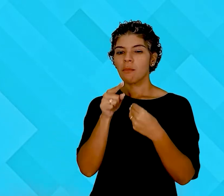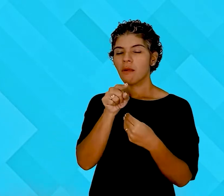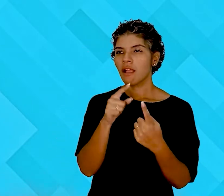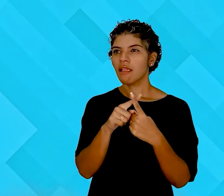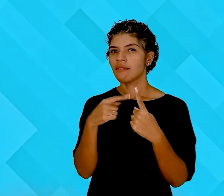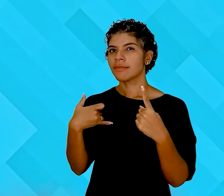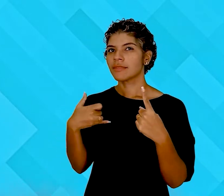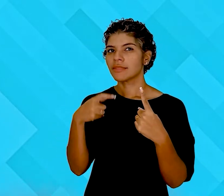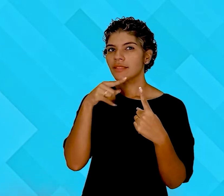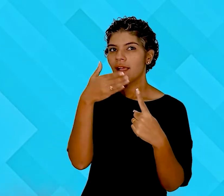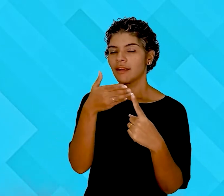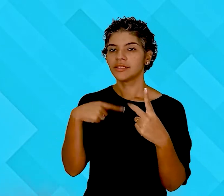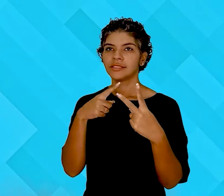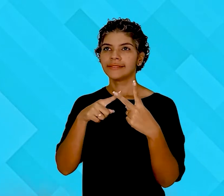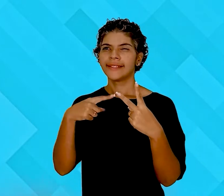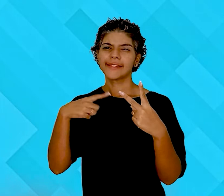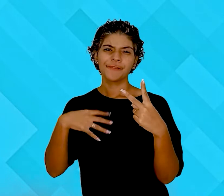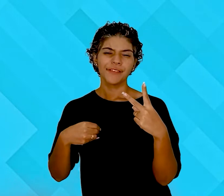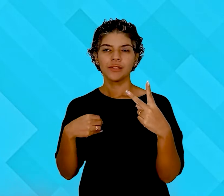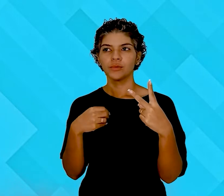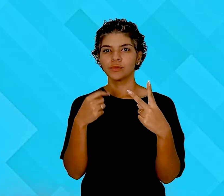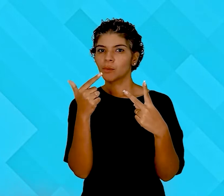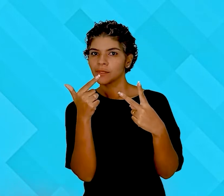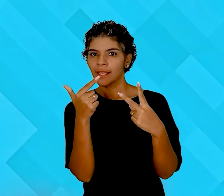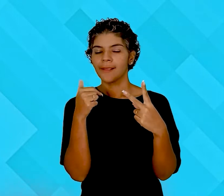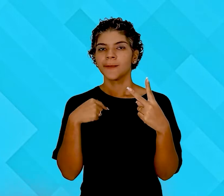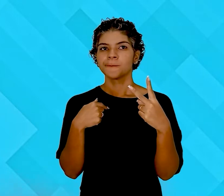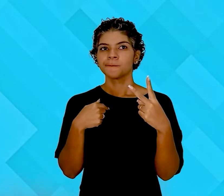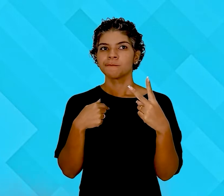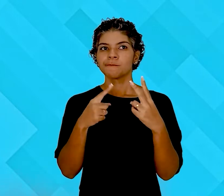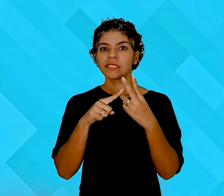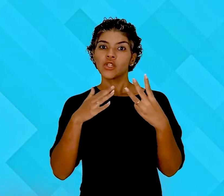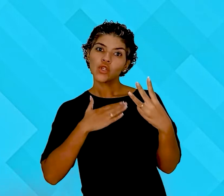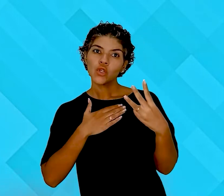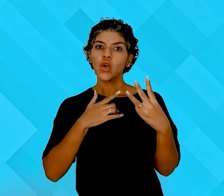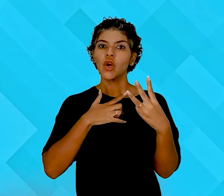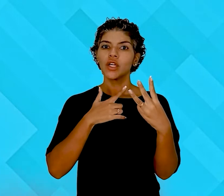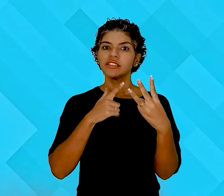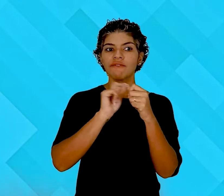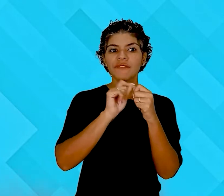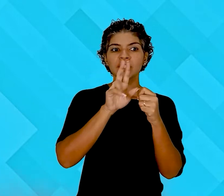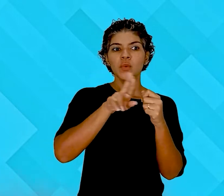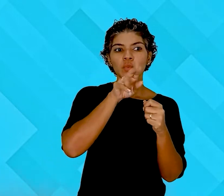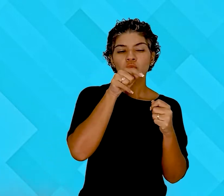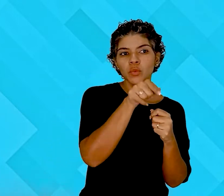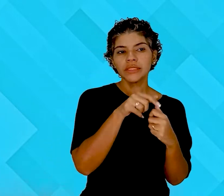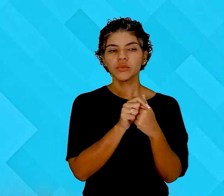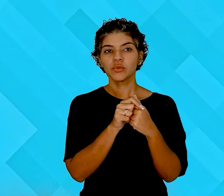gosta de se informar em tal veículo, no outro. Se eu consigo imaginar um ser humano do outro lado da tela, e dar nome é bom para isso,